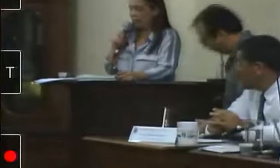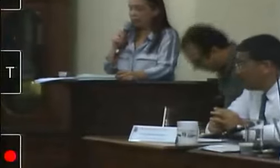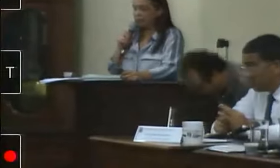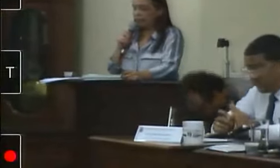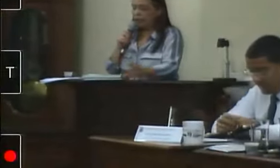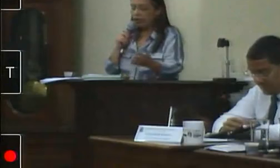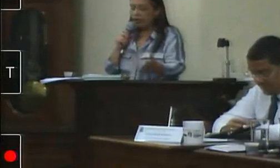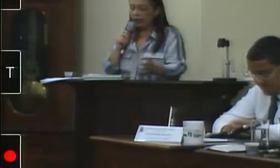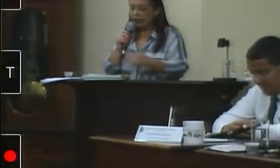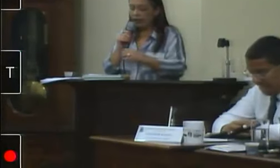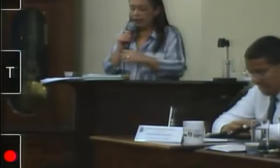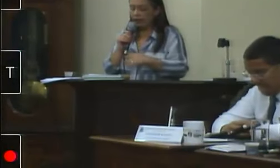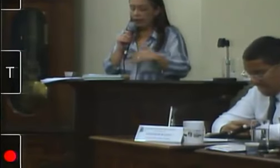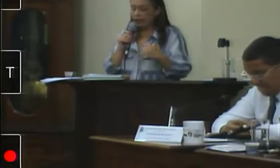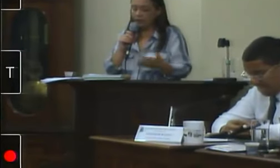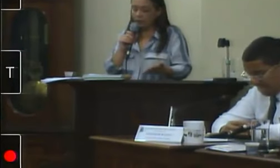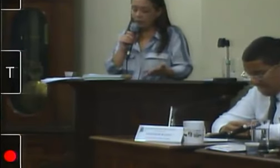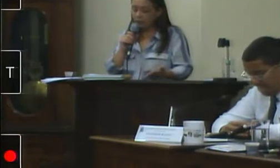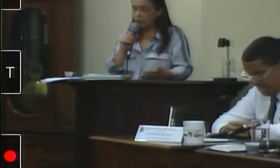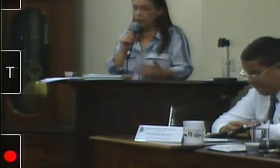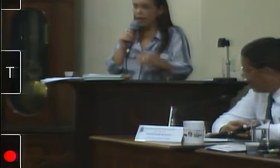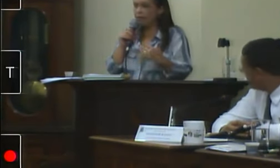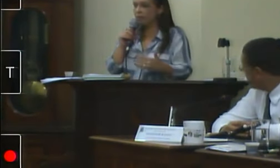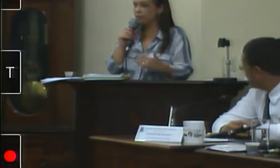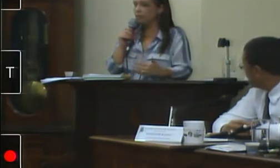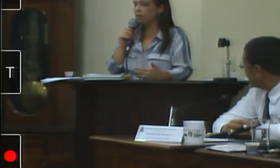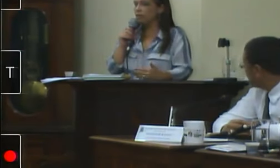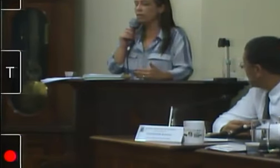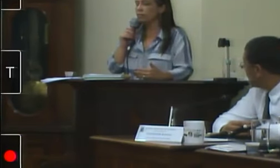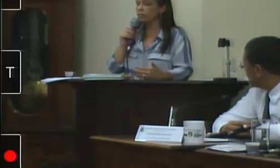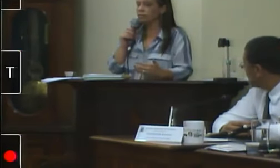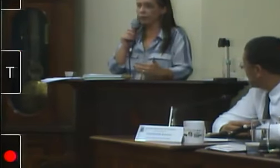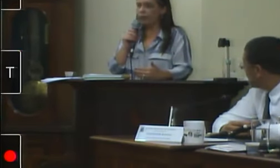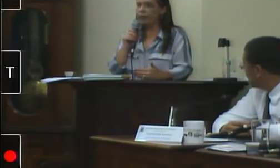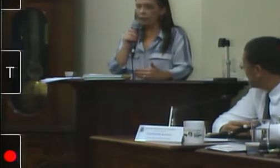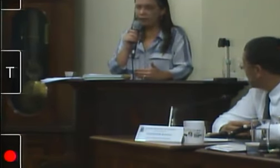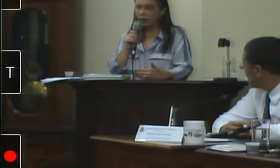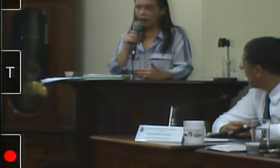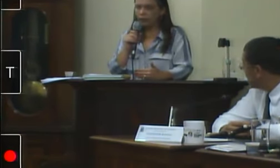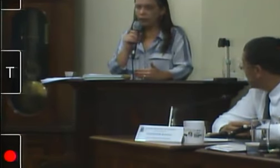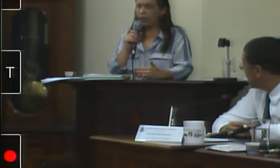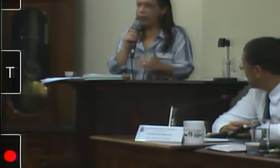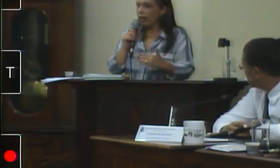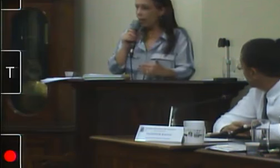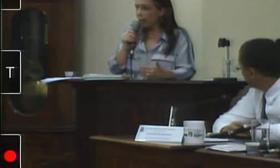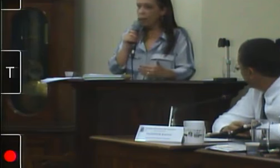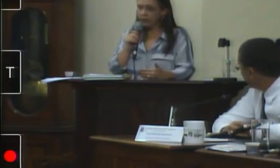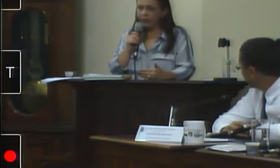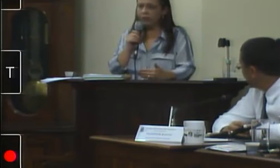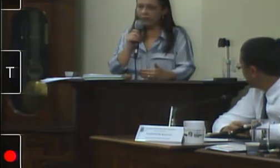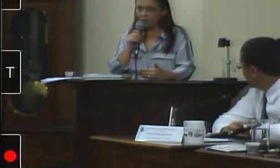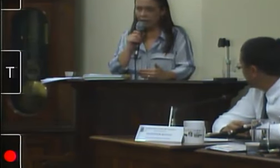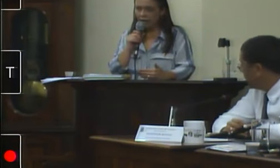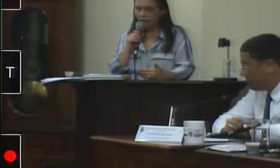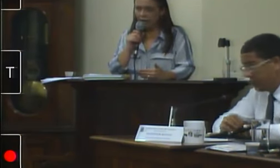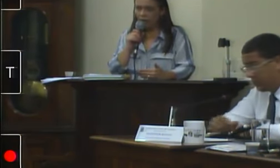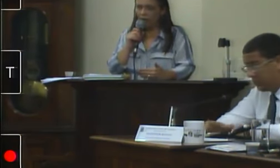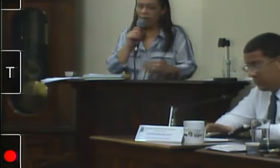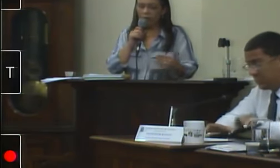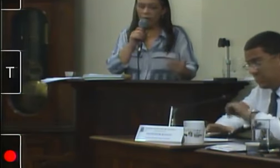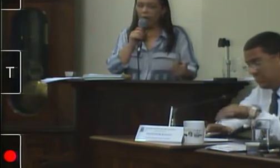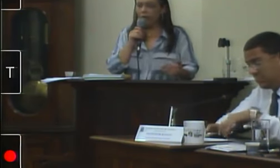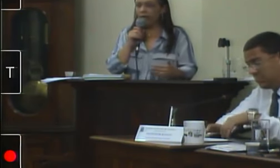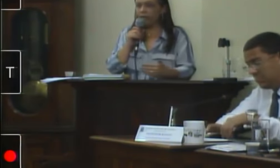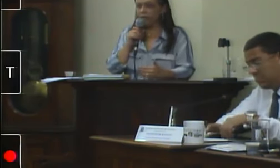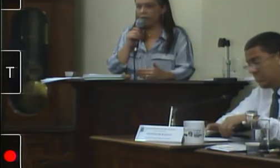Vereador, posso complementar? Nós podemos provocar, mas o que nós temos de ferramenta em mãos é a portaria ministerial.